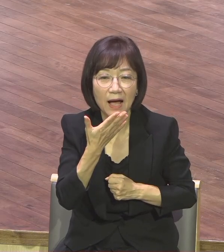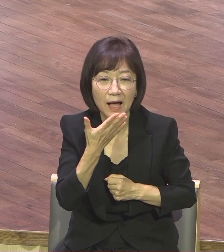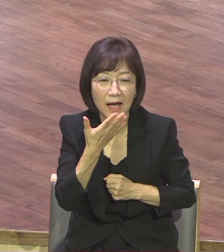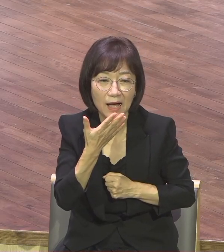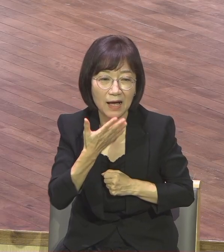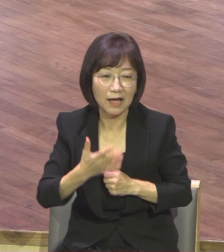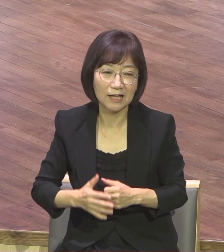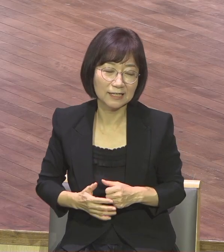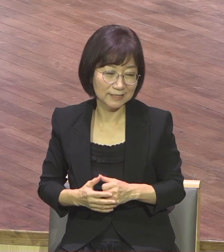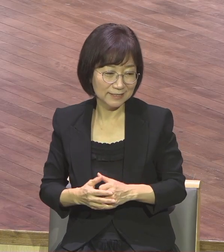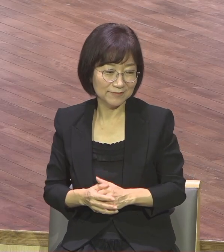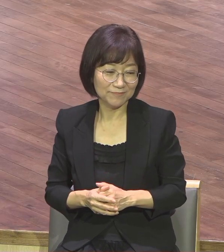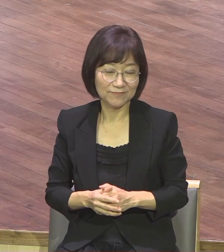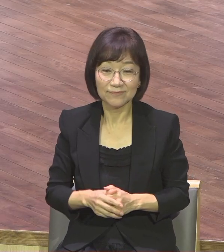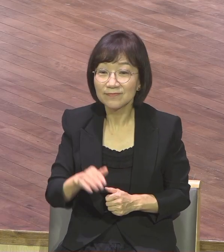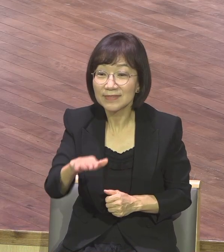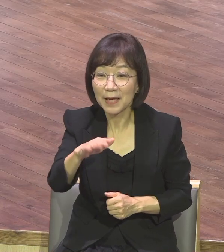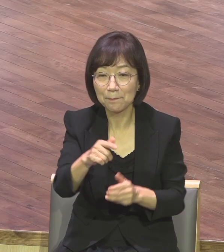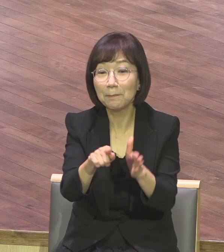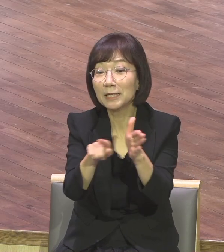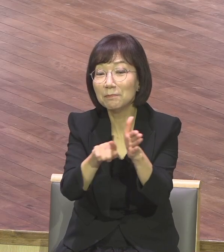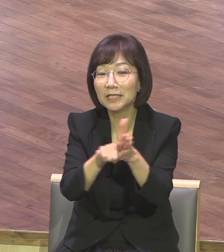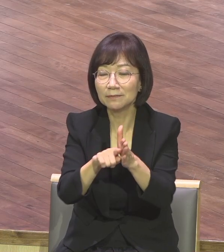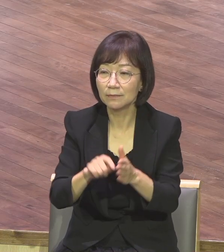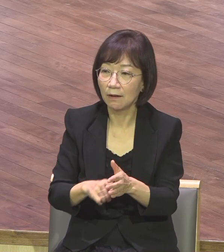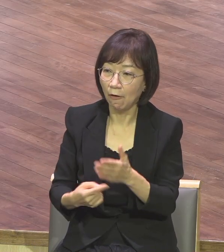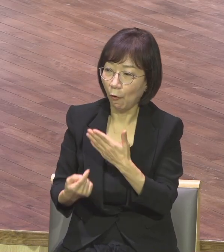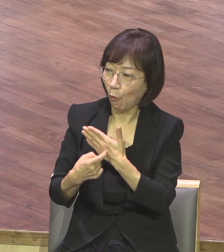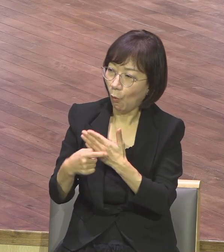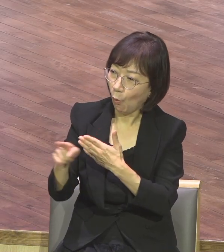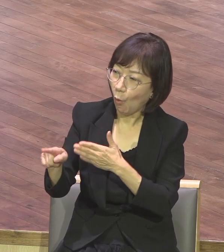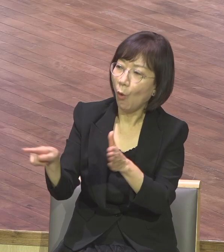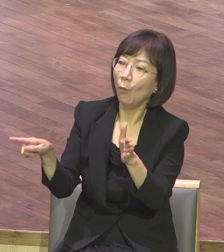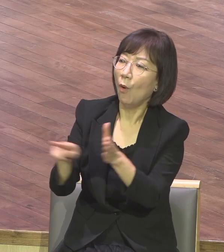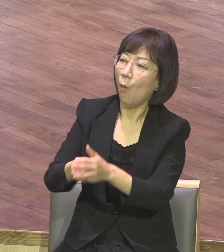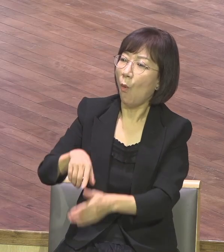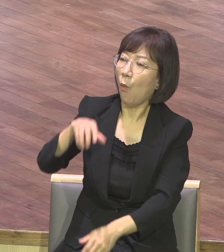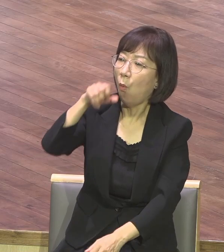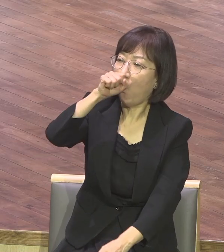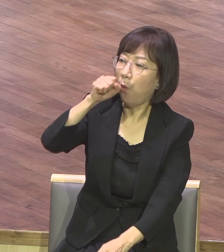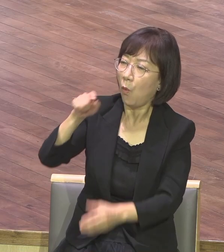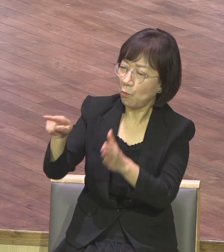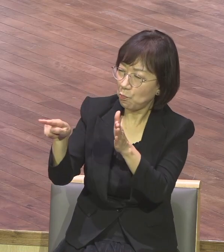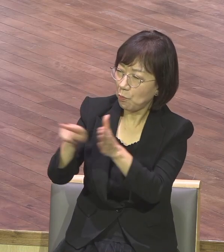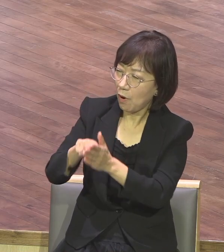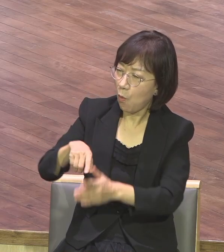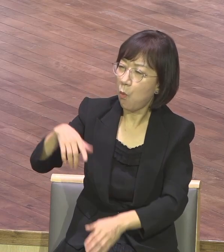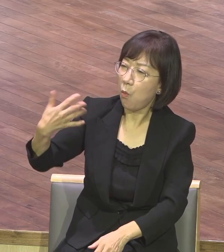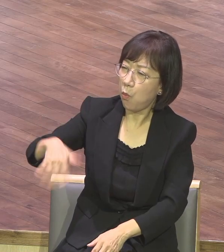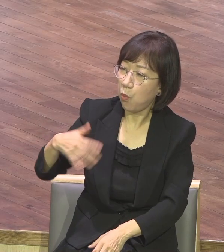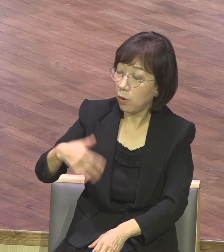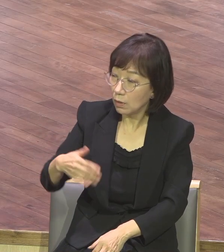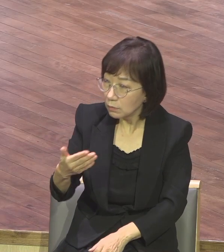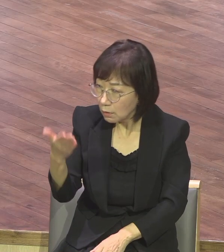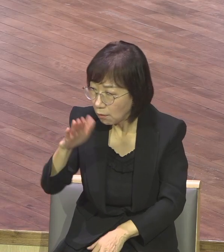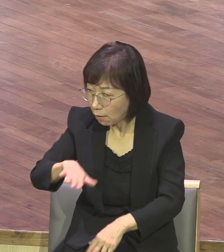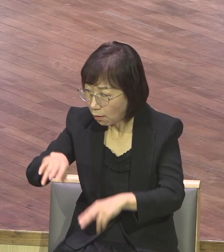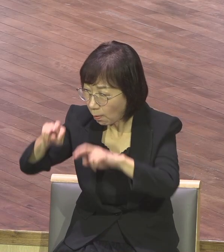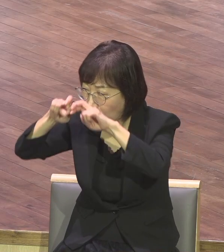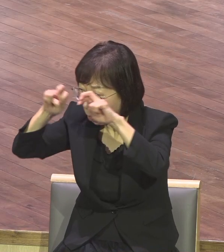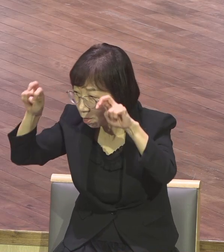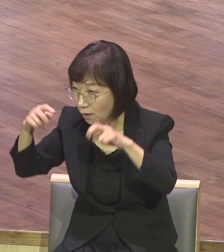것이요 믿음은 있는 것처럼 보이는데 영적 성장이